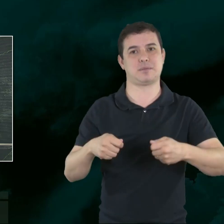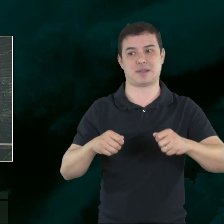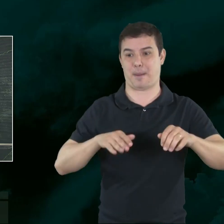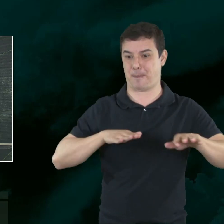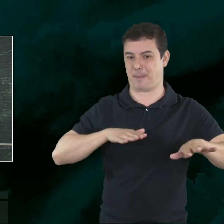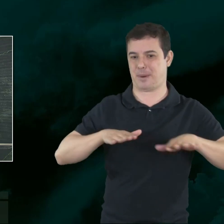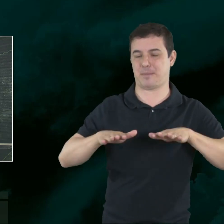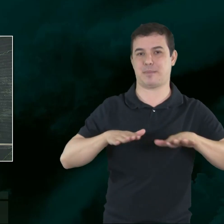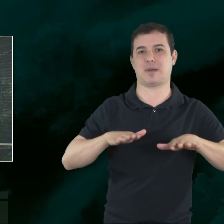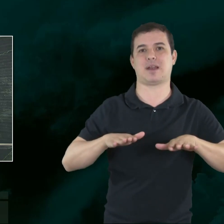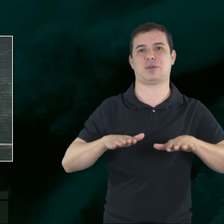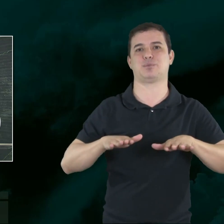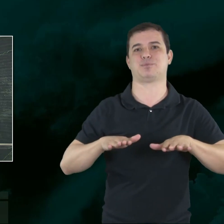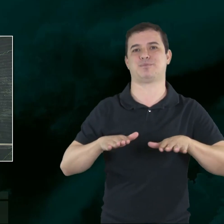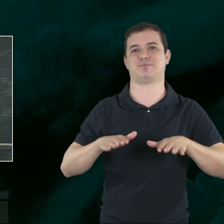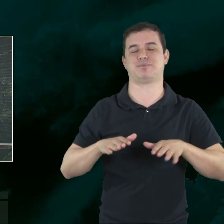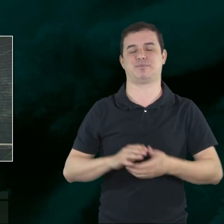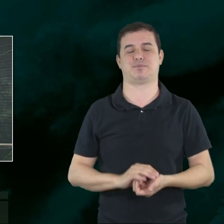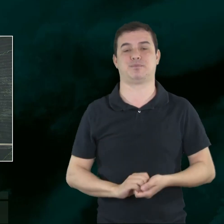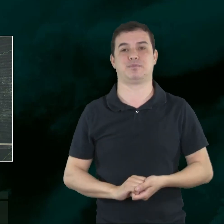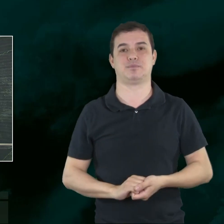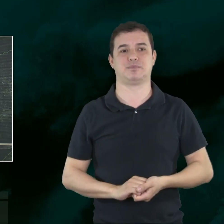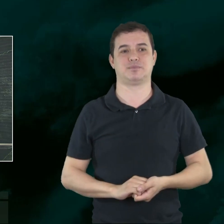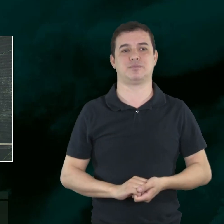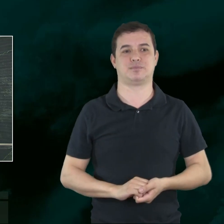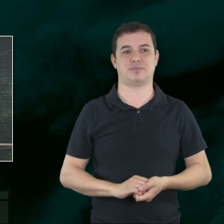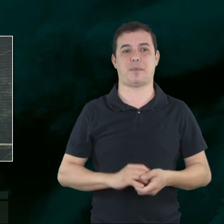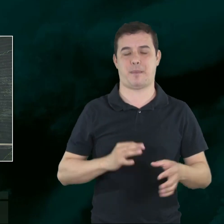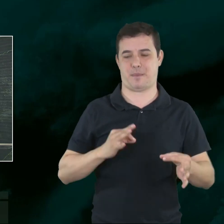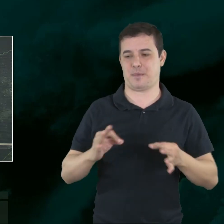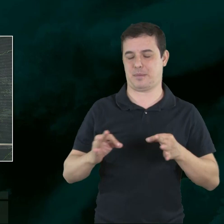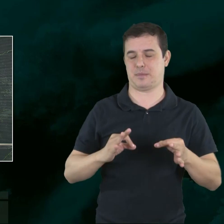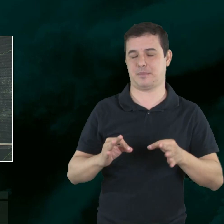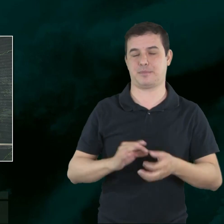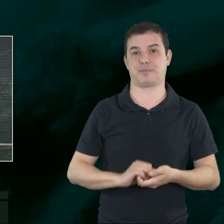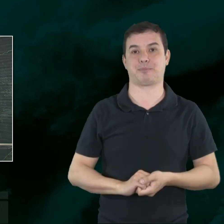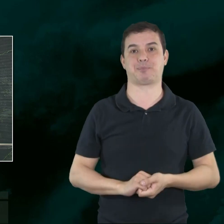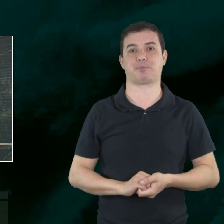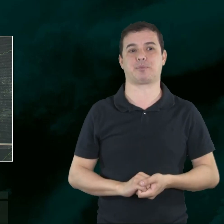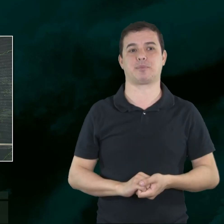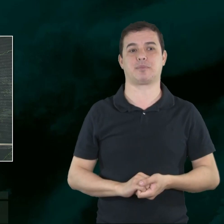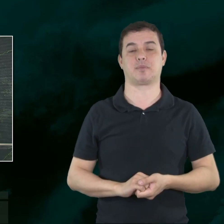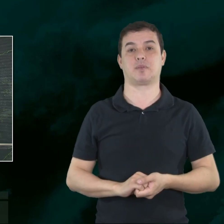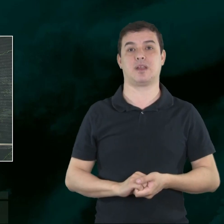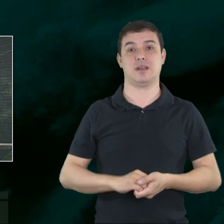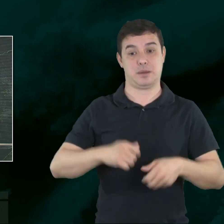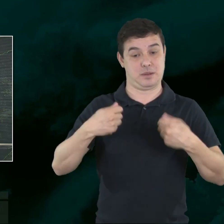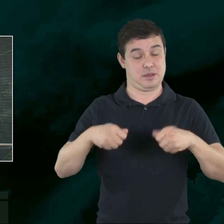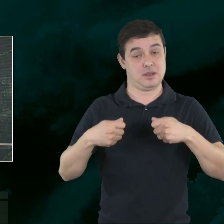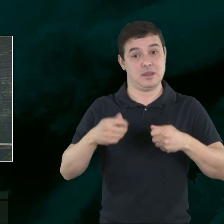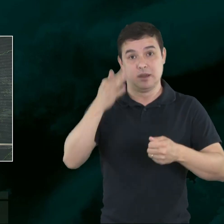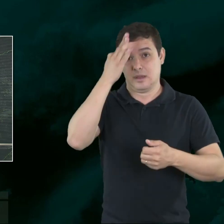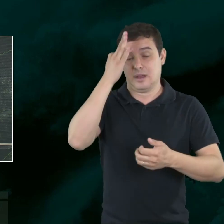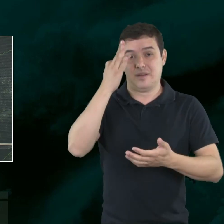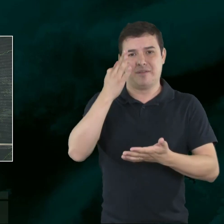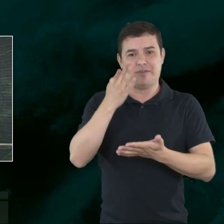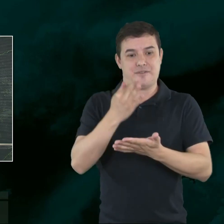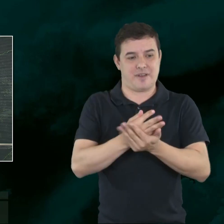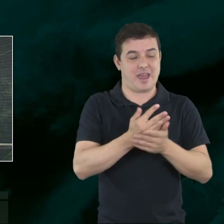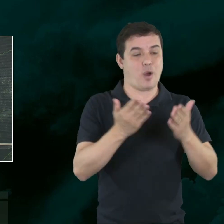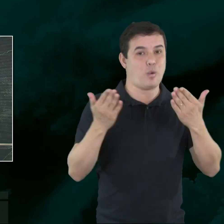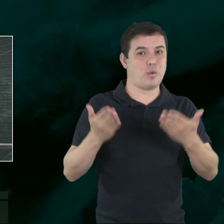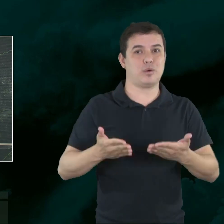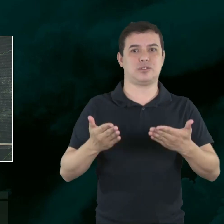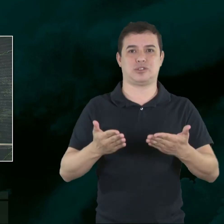final. Se você hoje não se consolidar na fé, você não viver por